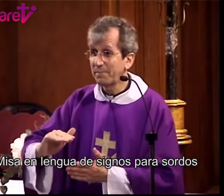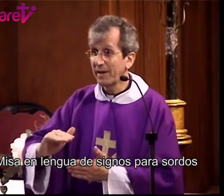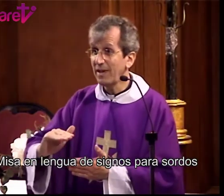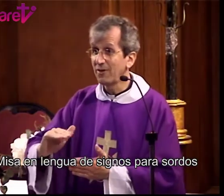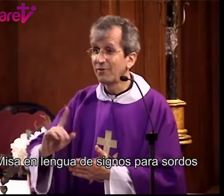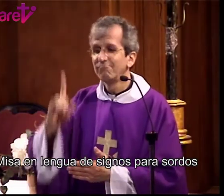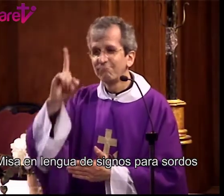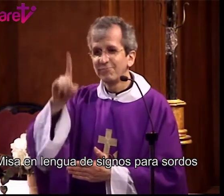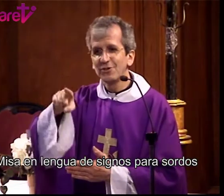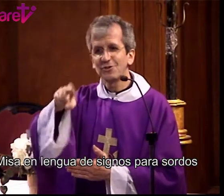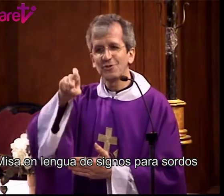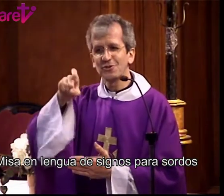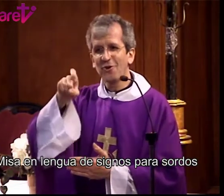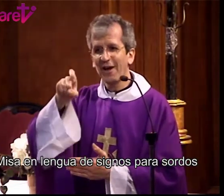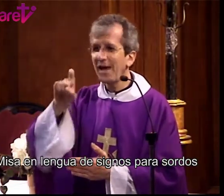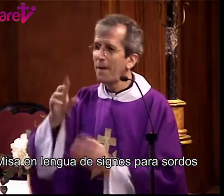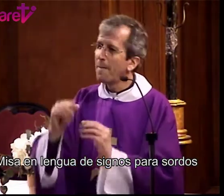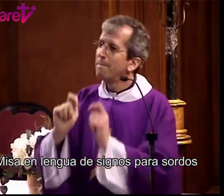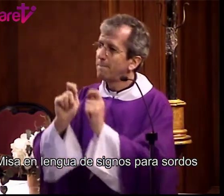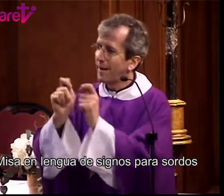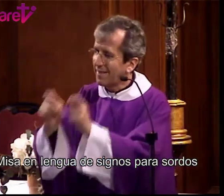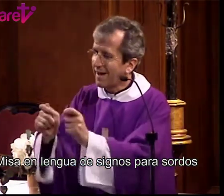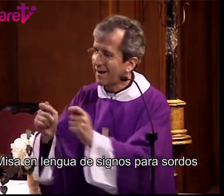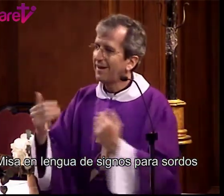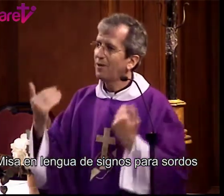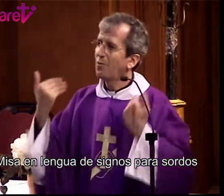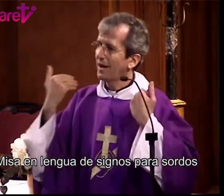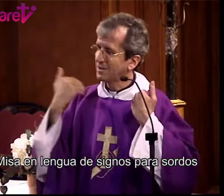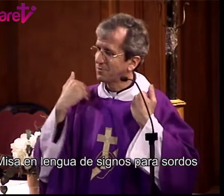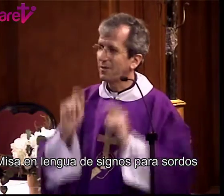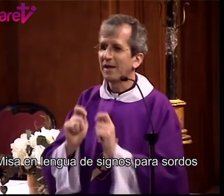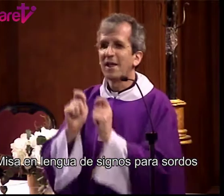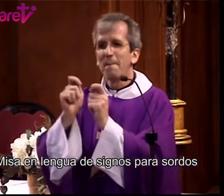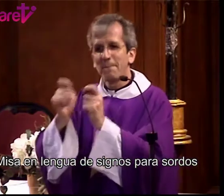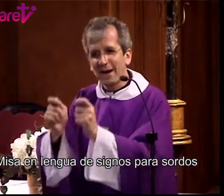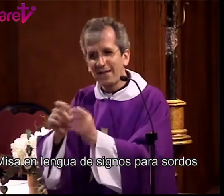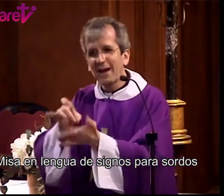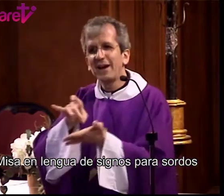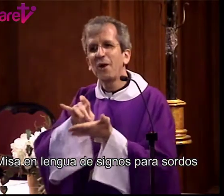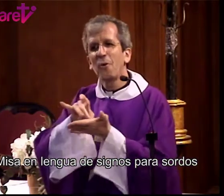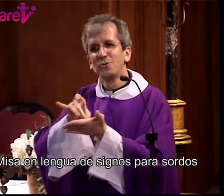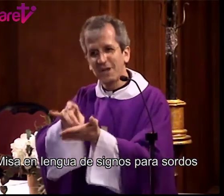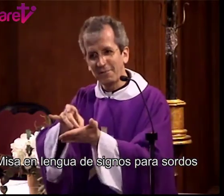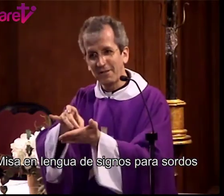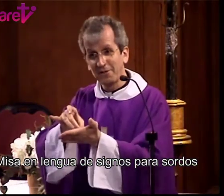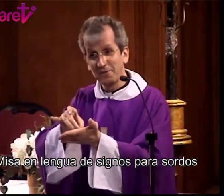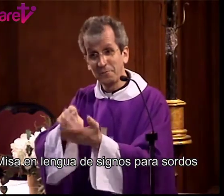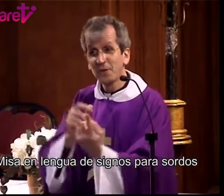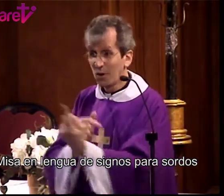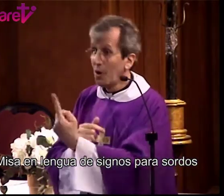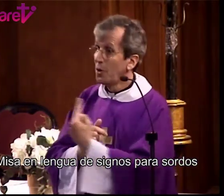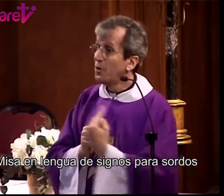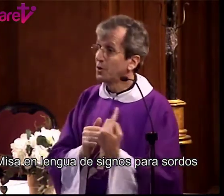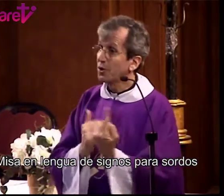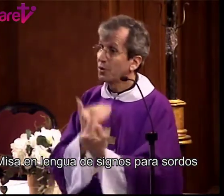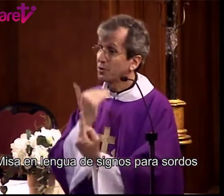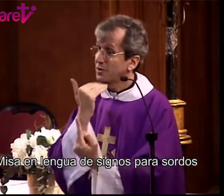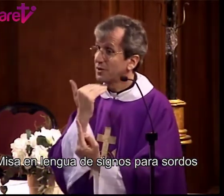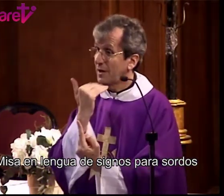pequeño, Dios lo escoge para darle una responsabilidad, para darle un servicio. Nosotros sabemos